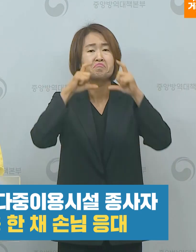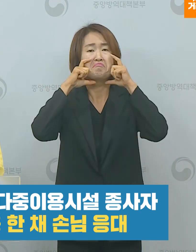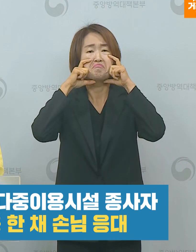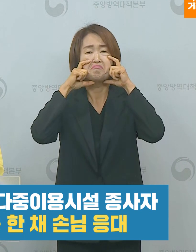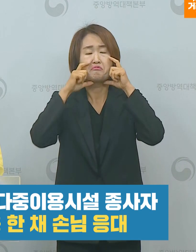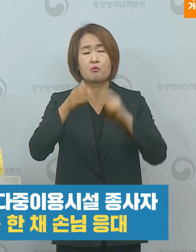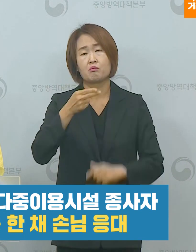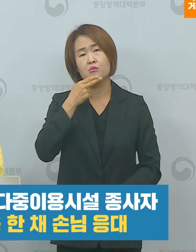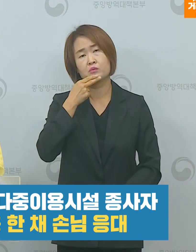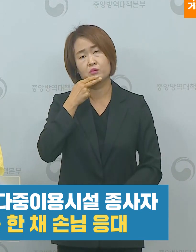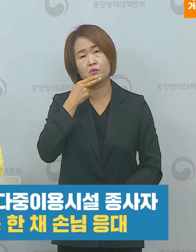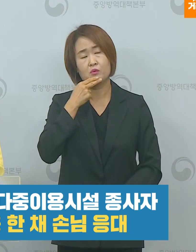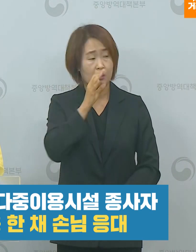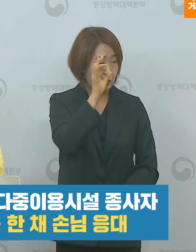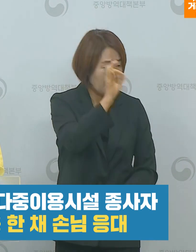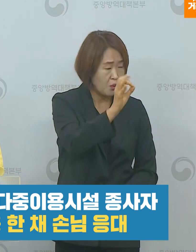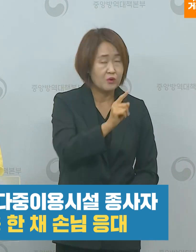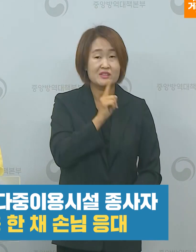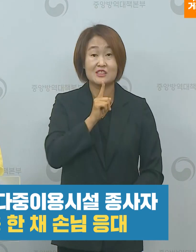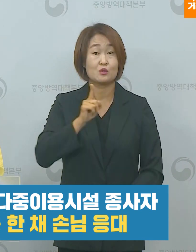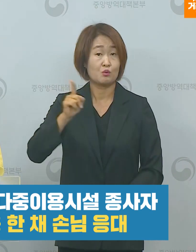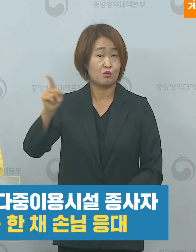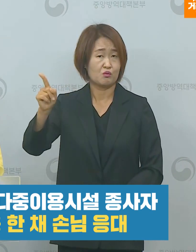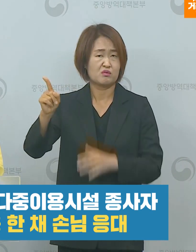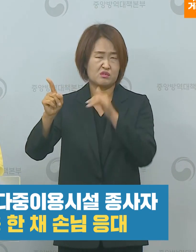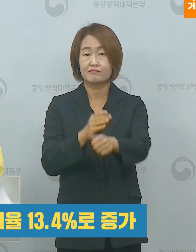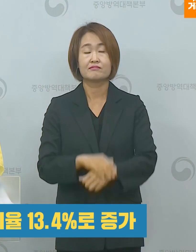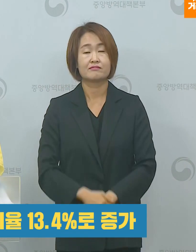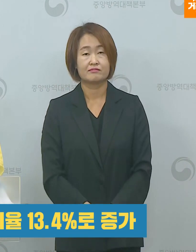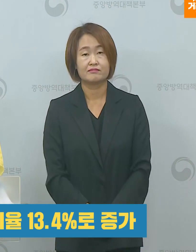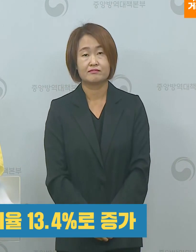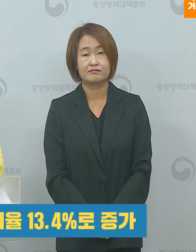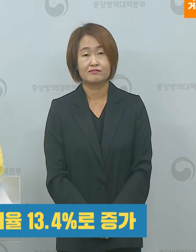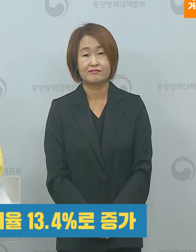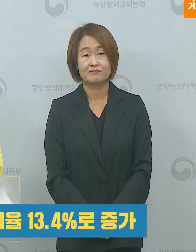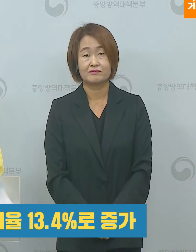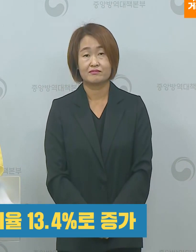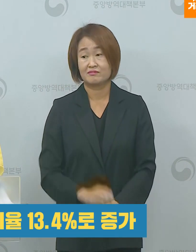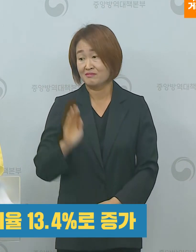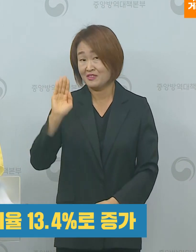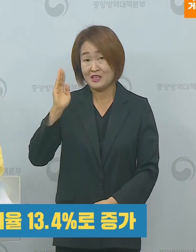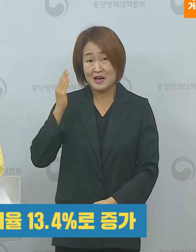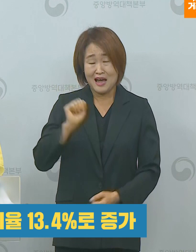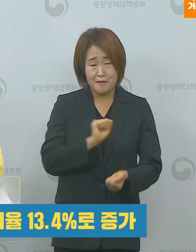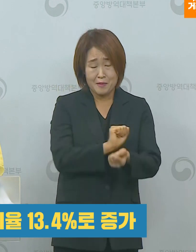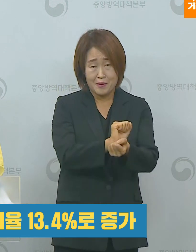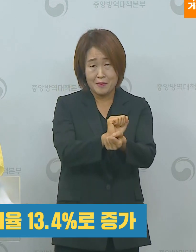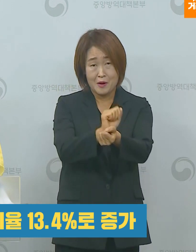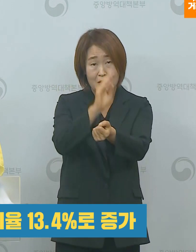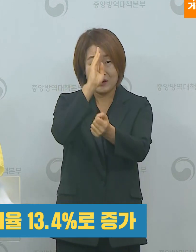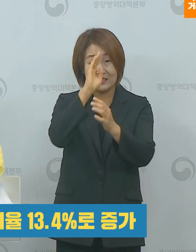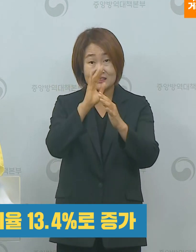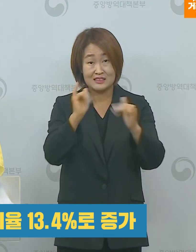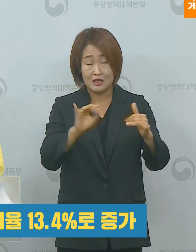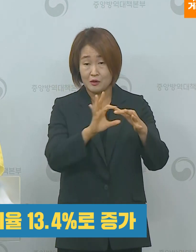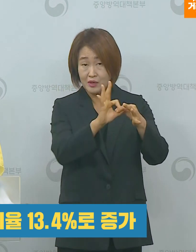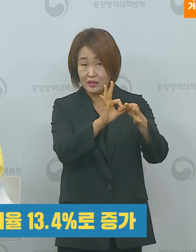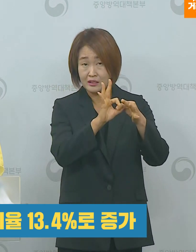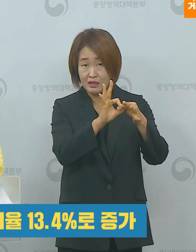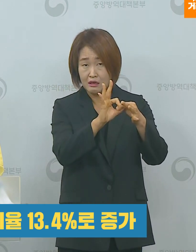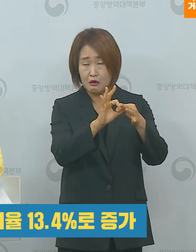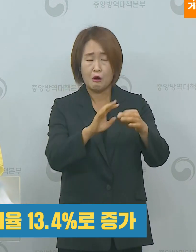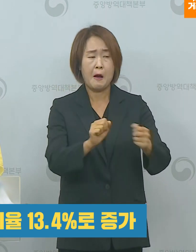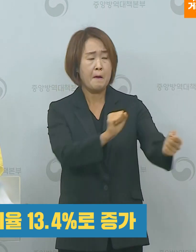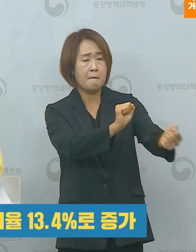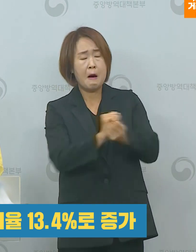등이 신고된 사례가 있음을 말씀드립니다. 최근 환자 발생과 관련해서는 소위 조용한